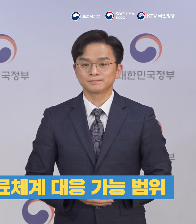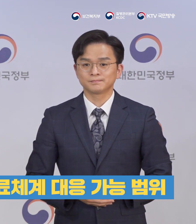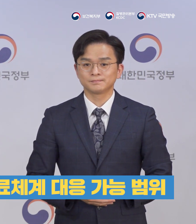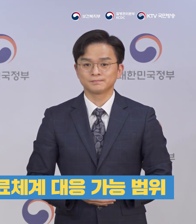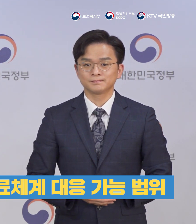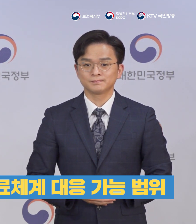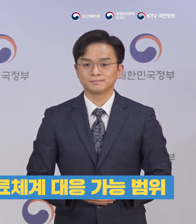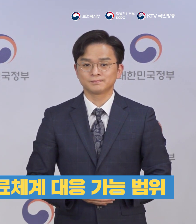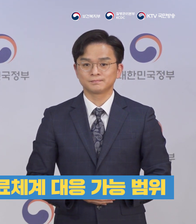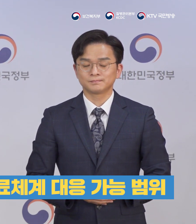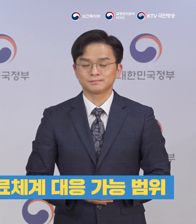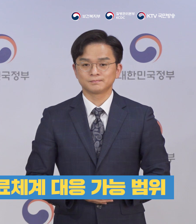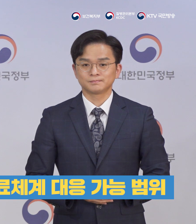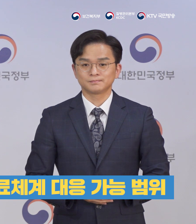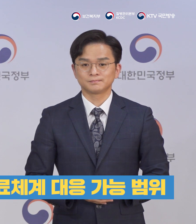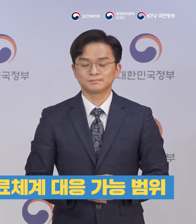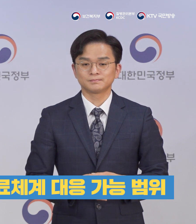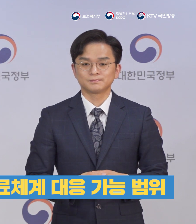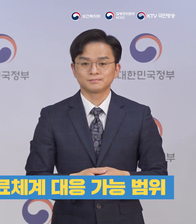있는 것으로 분석됩니다.